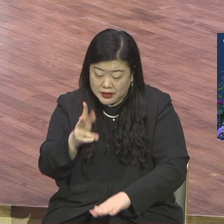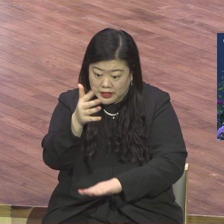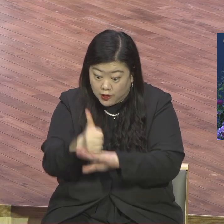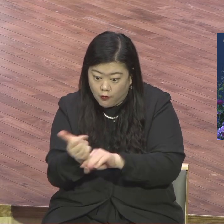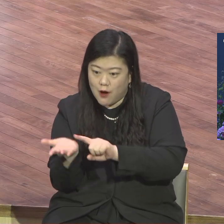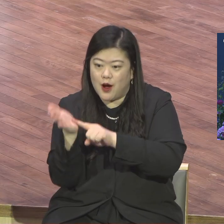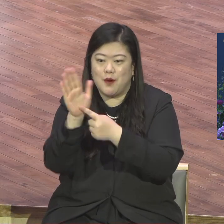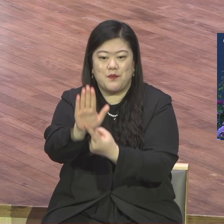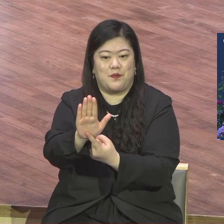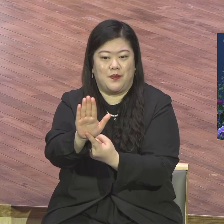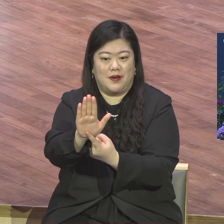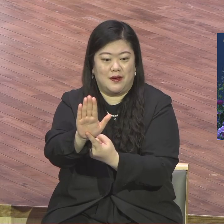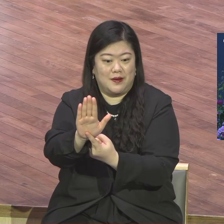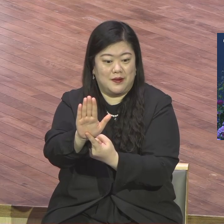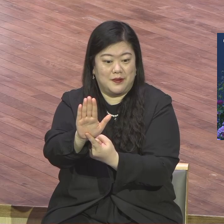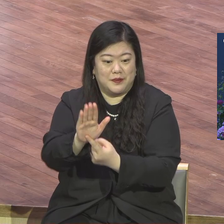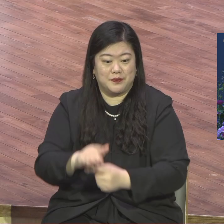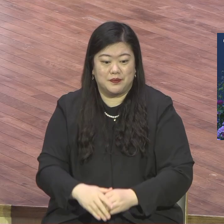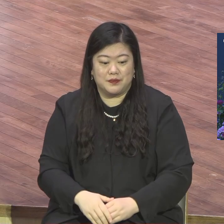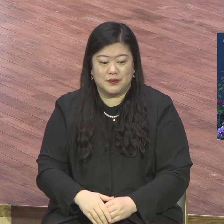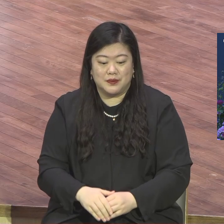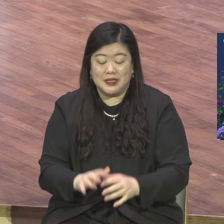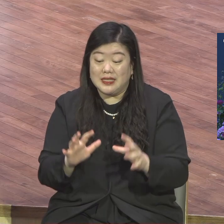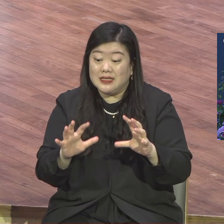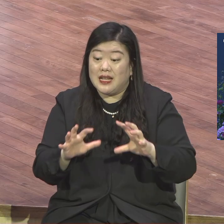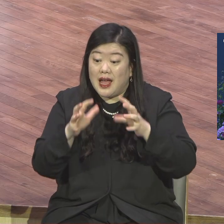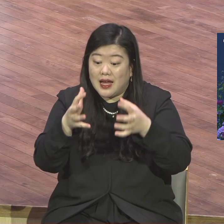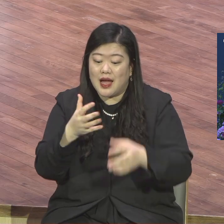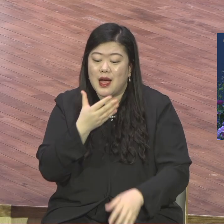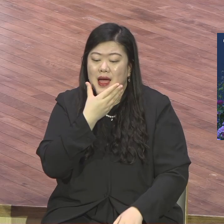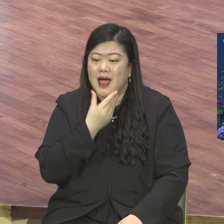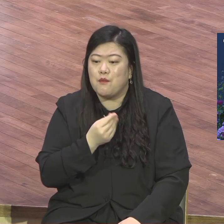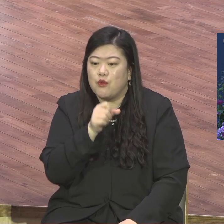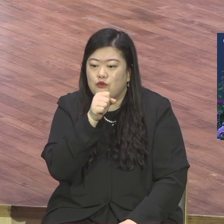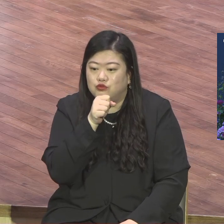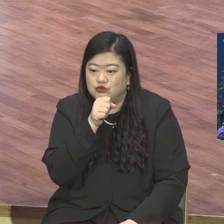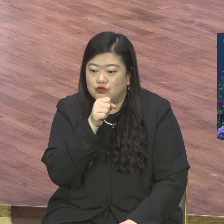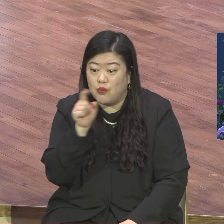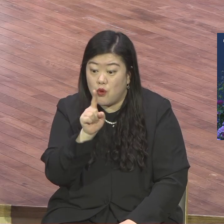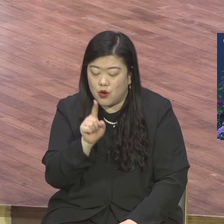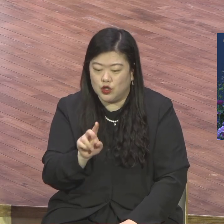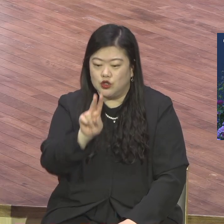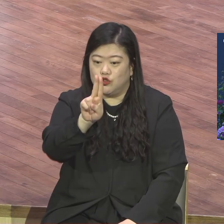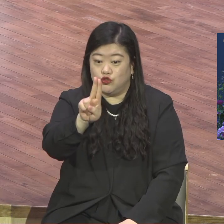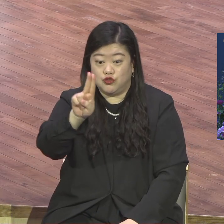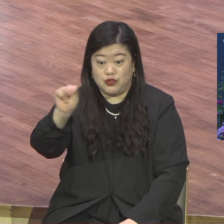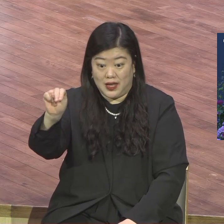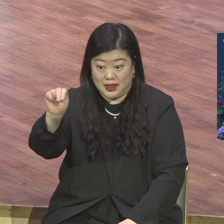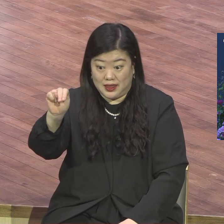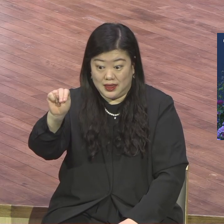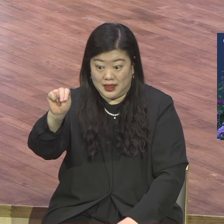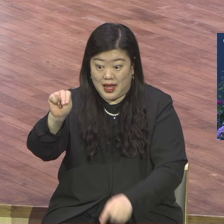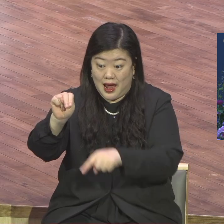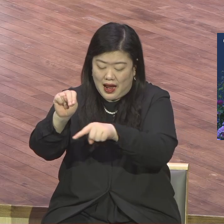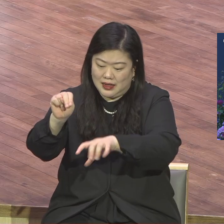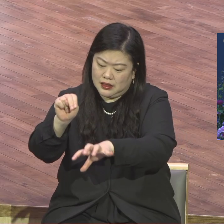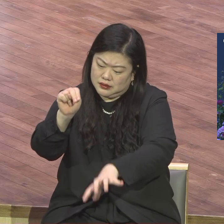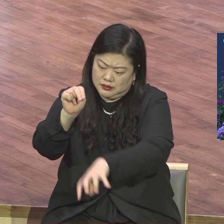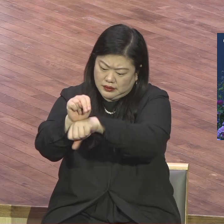됐어요. 세계 행복도 이 보고는 유엔 산하에 있는 비영리